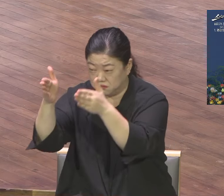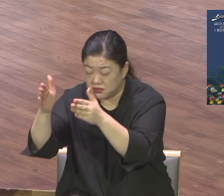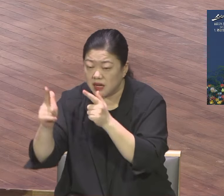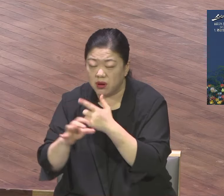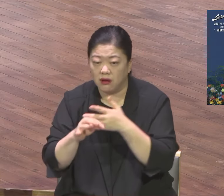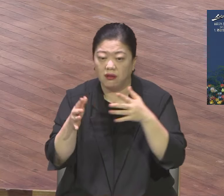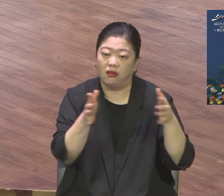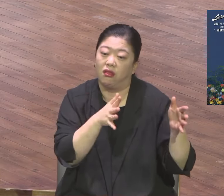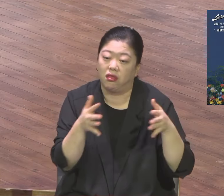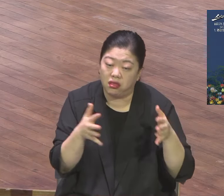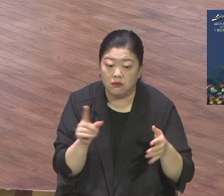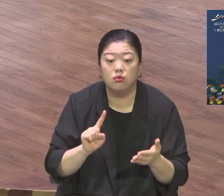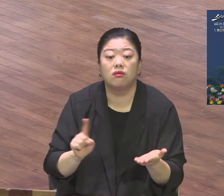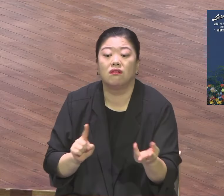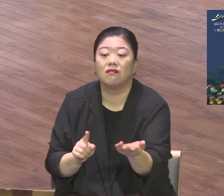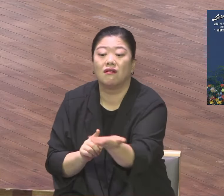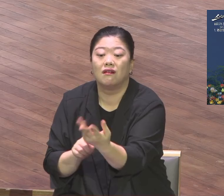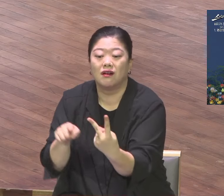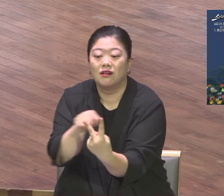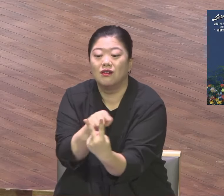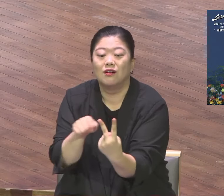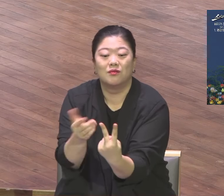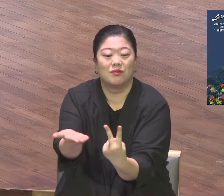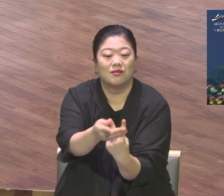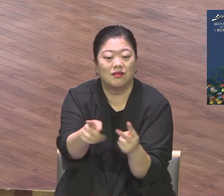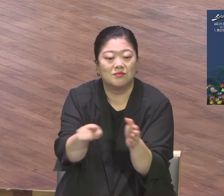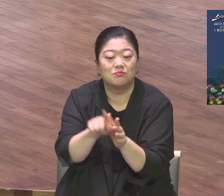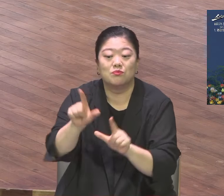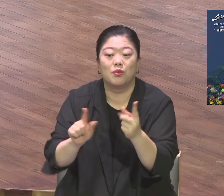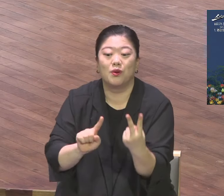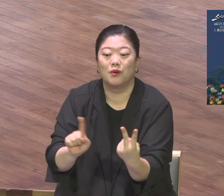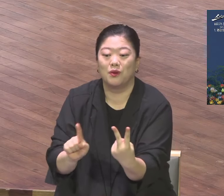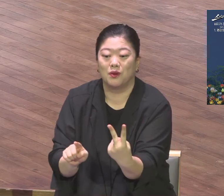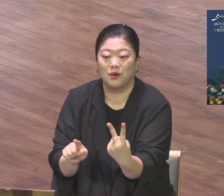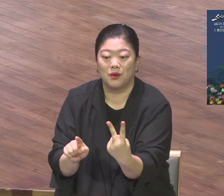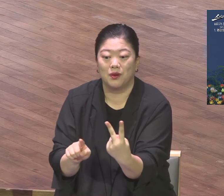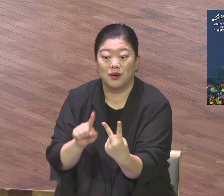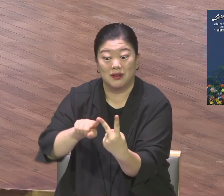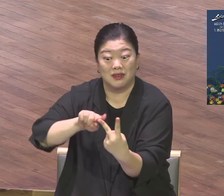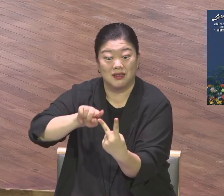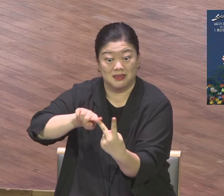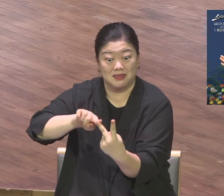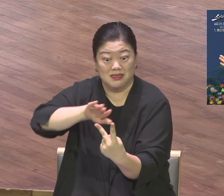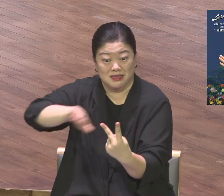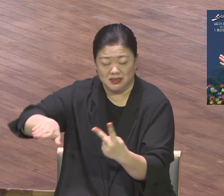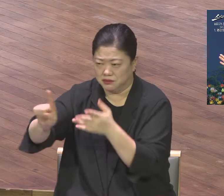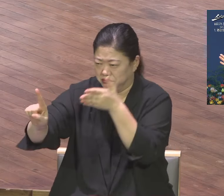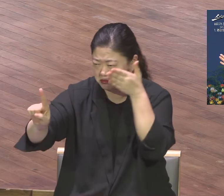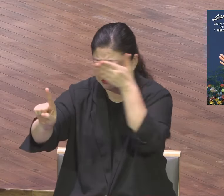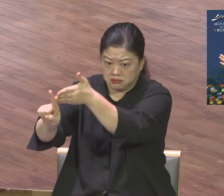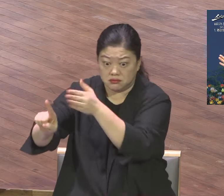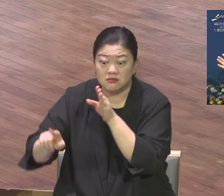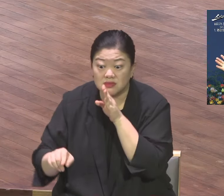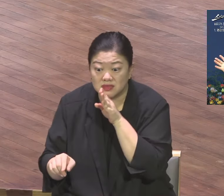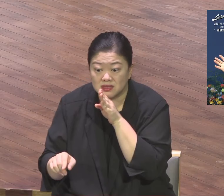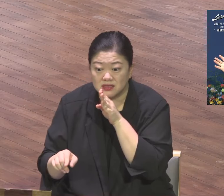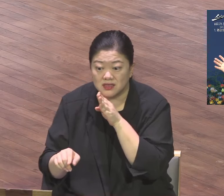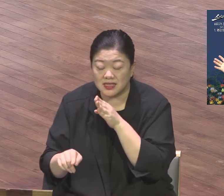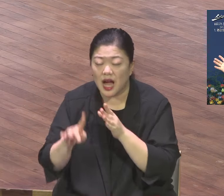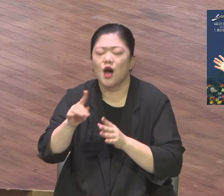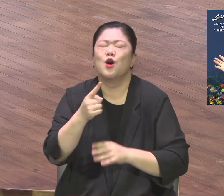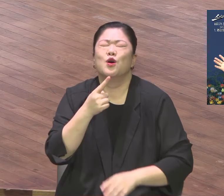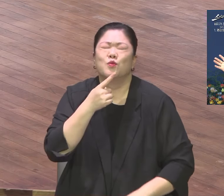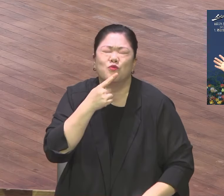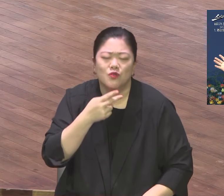바람에 흔들리는 거, 이 갈대는요, 겉으로 보기에는 갈대가 얼마나 멋있어요.